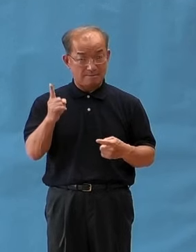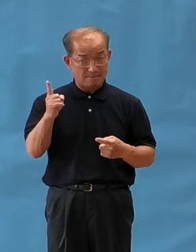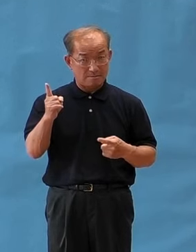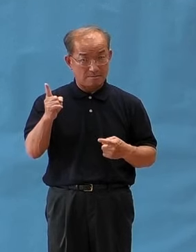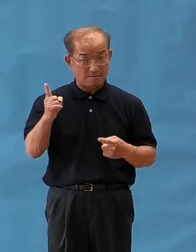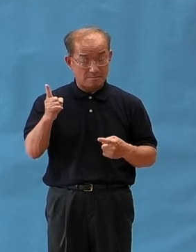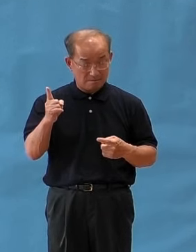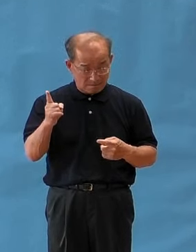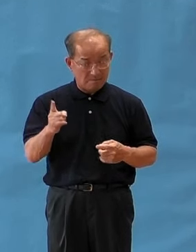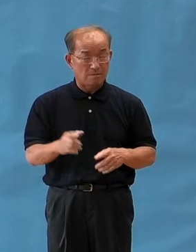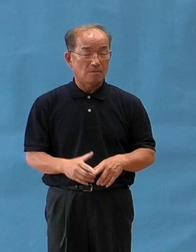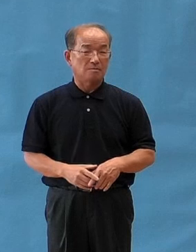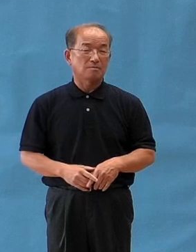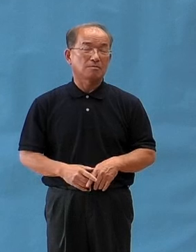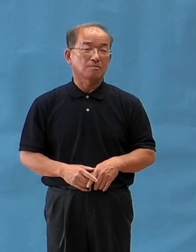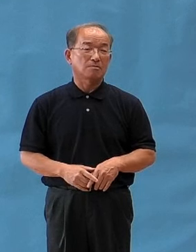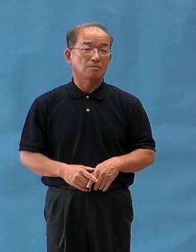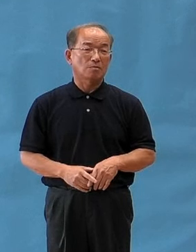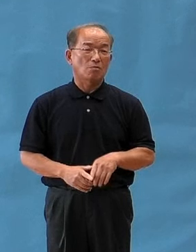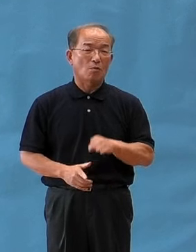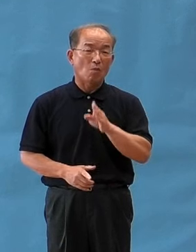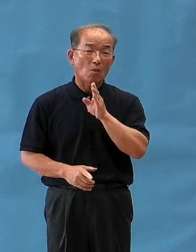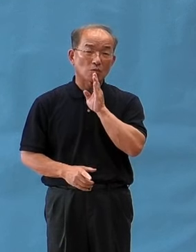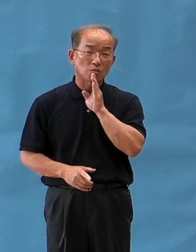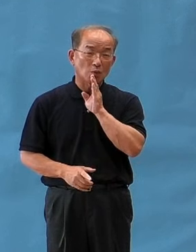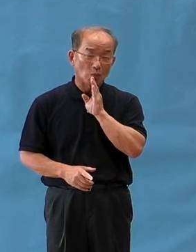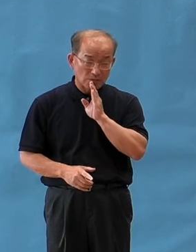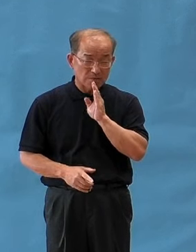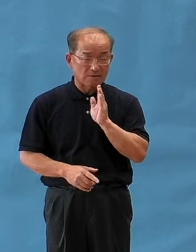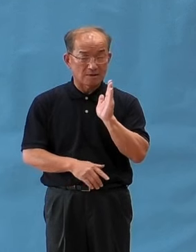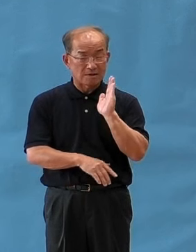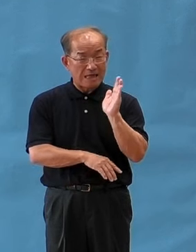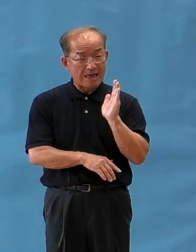こんなことやってたら本当に政権転落するぞ。